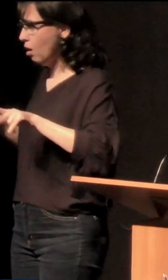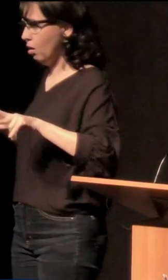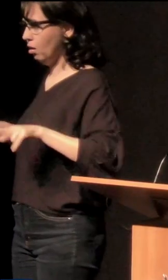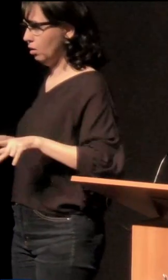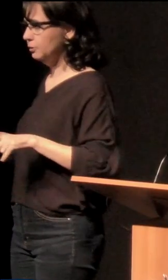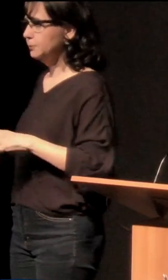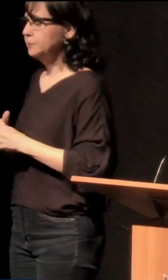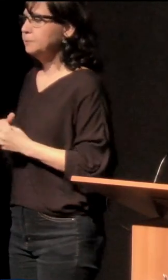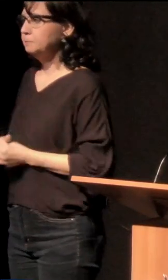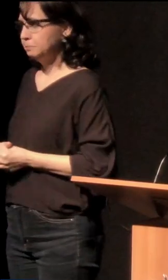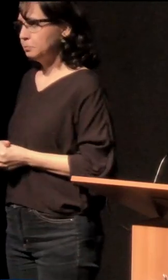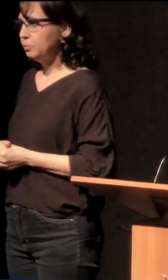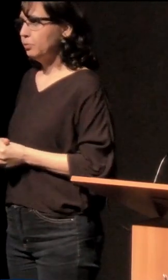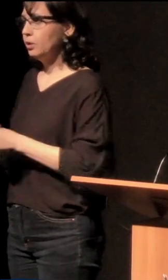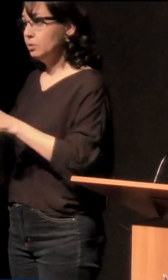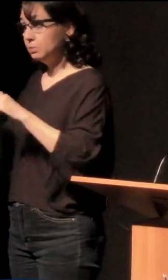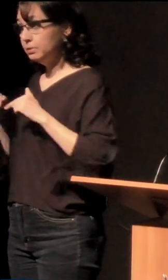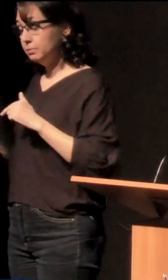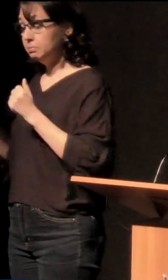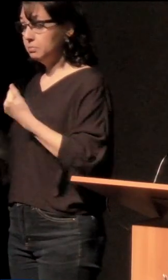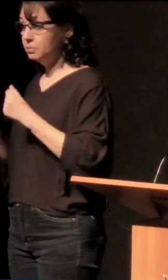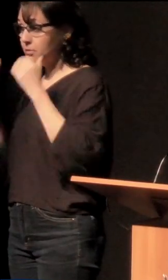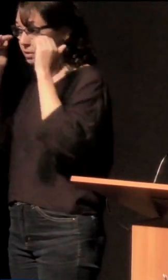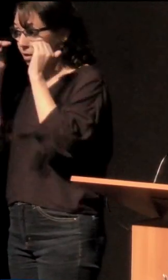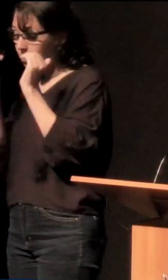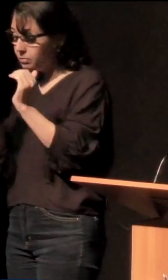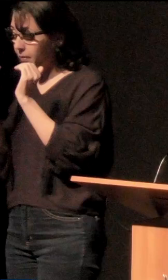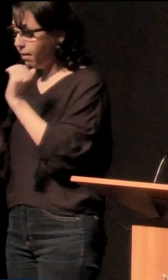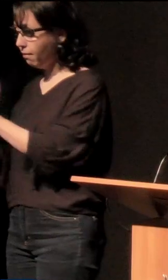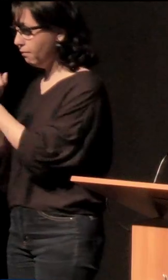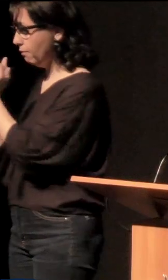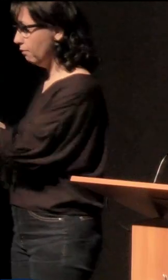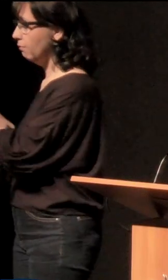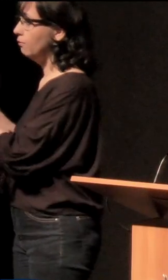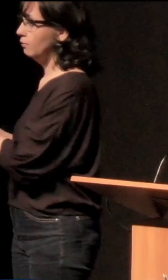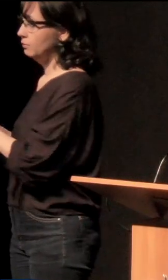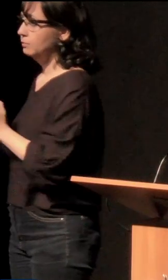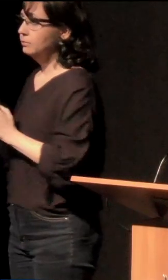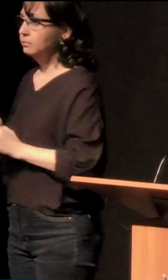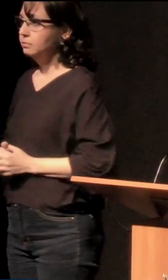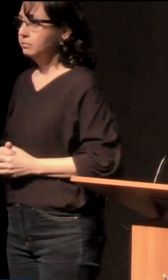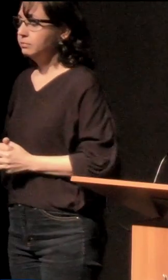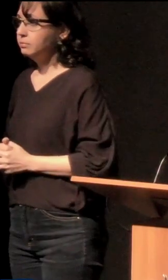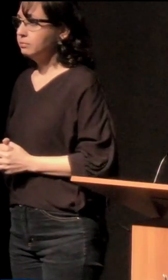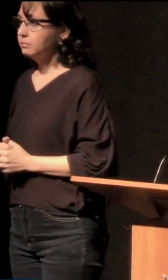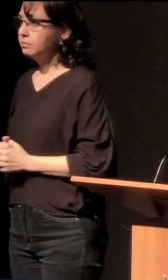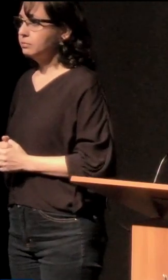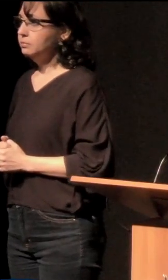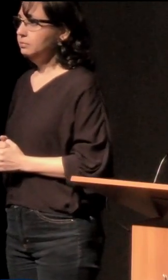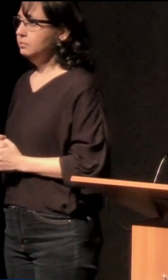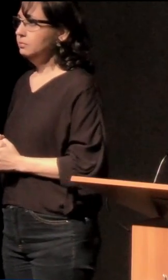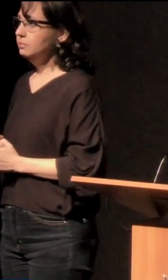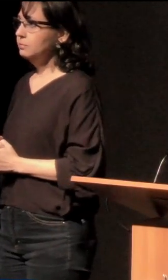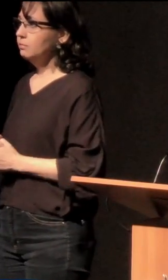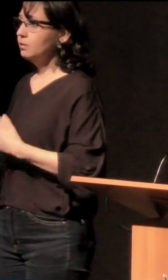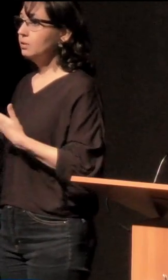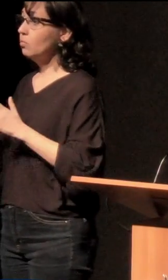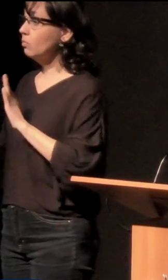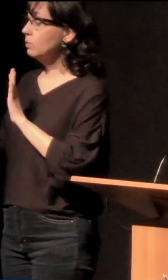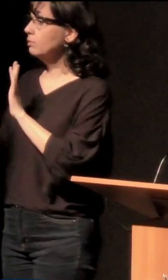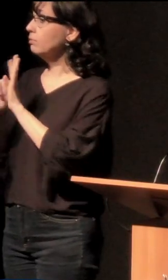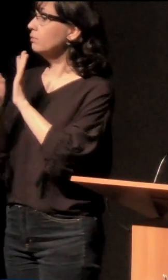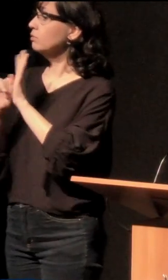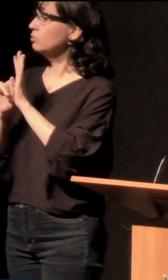né E essas não só né É essa a essa identidade